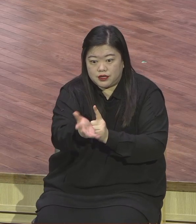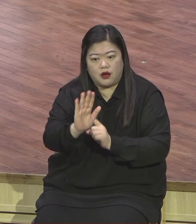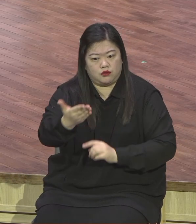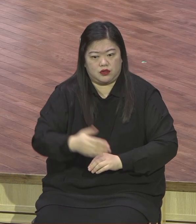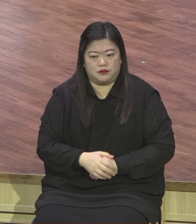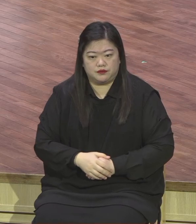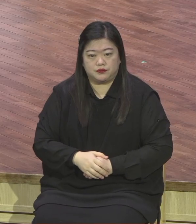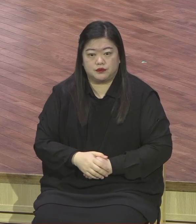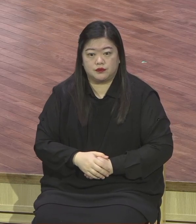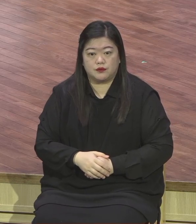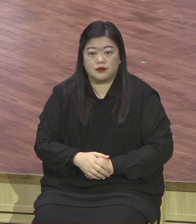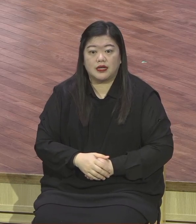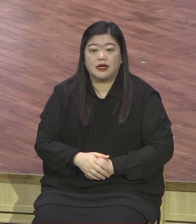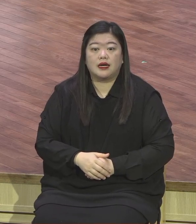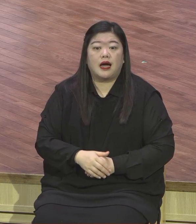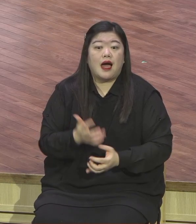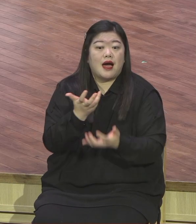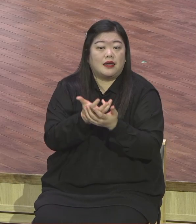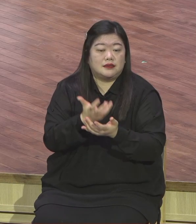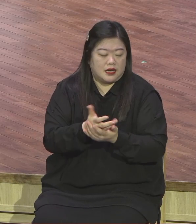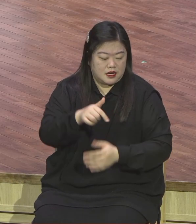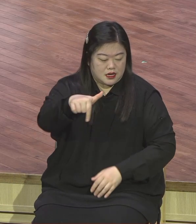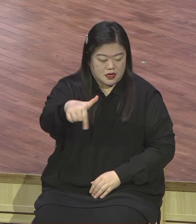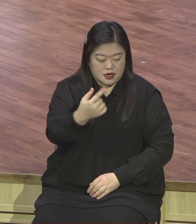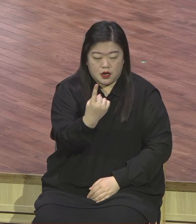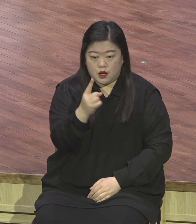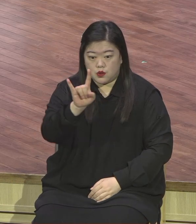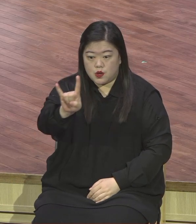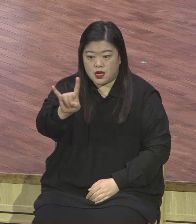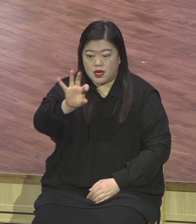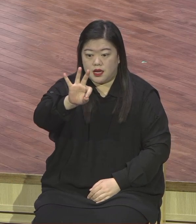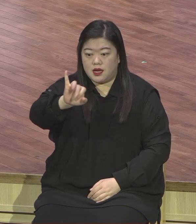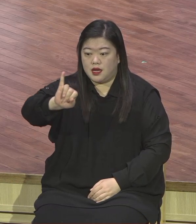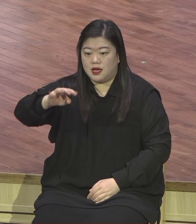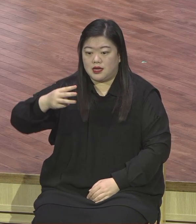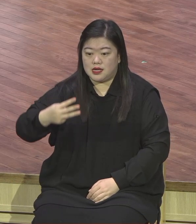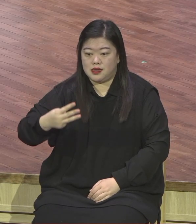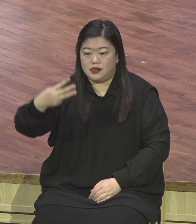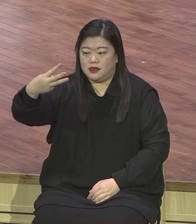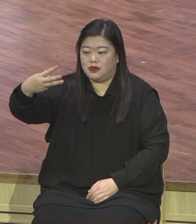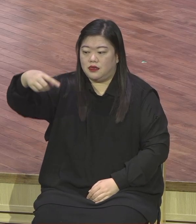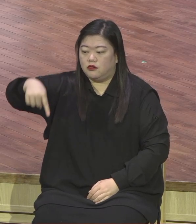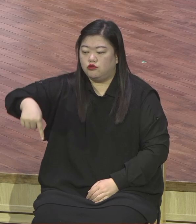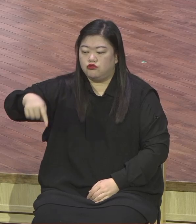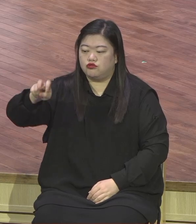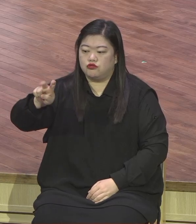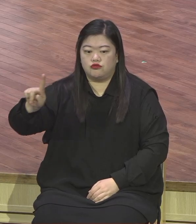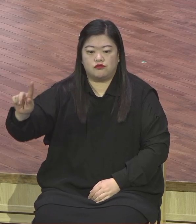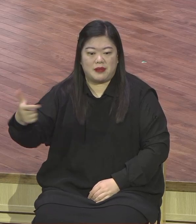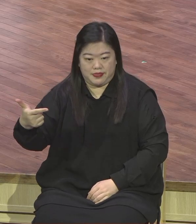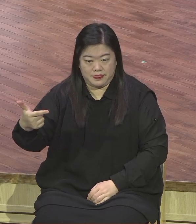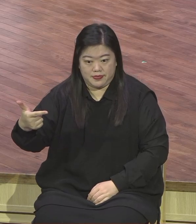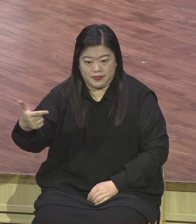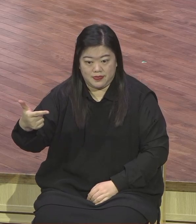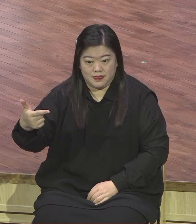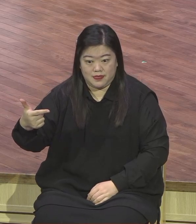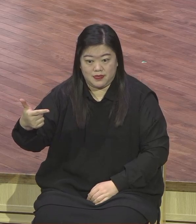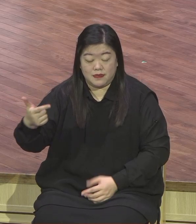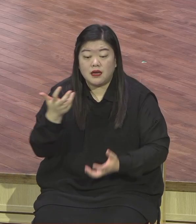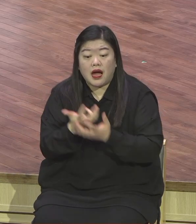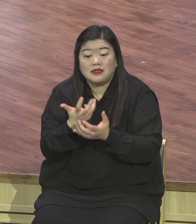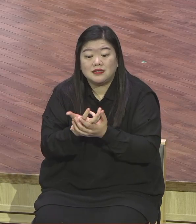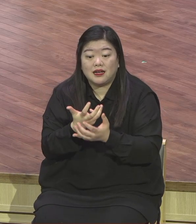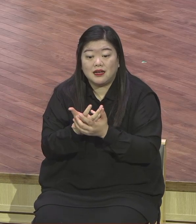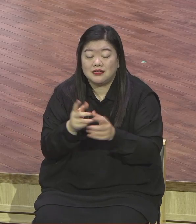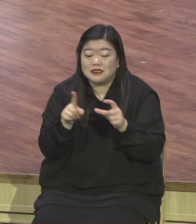괴일루만이라고 하는 말이 있습니다 우리는 우리에게는 좀 생소한 말인데 옛글에 자주 나옵니다 이 괴일루만이